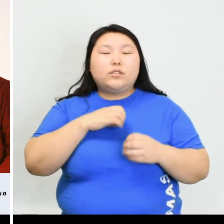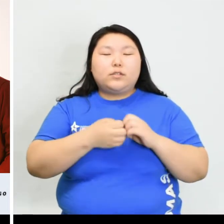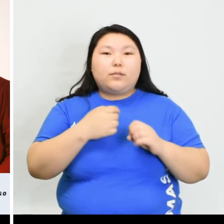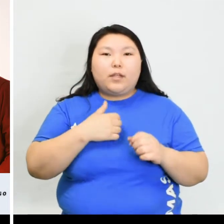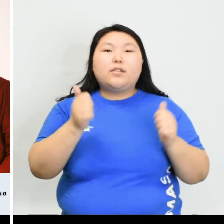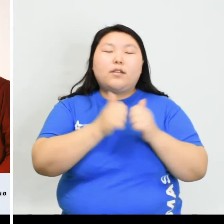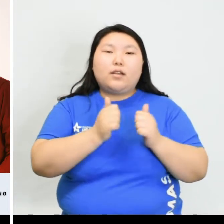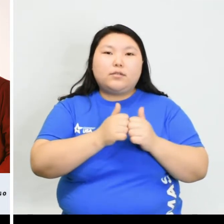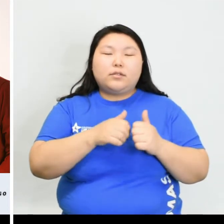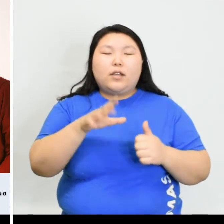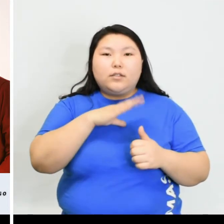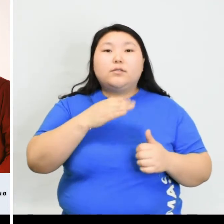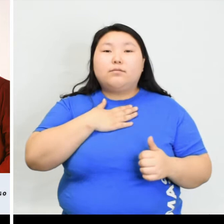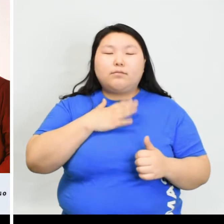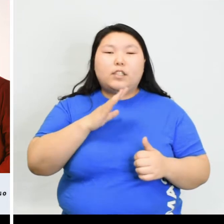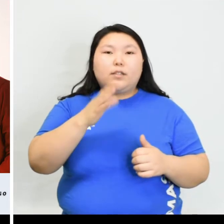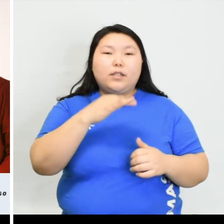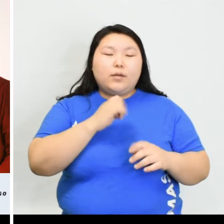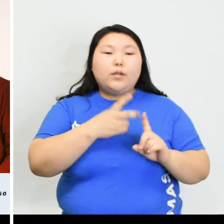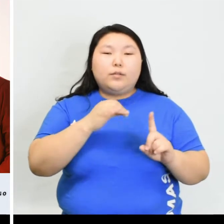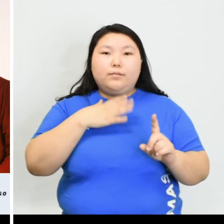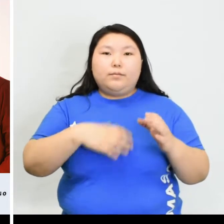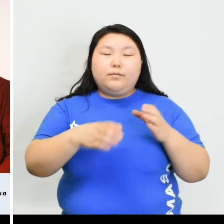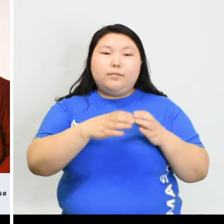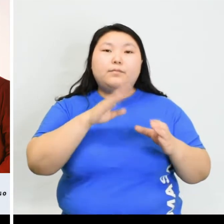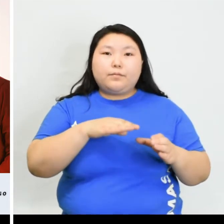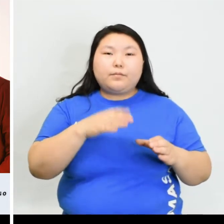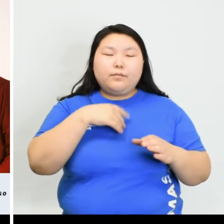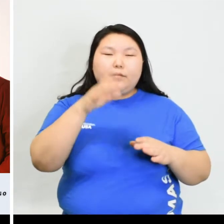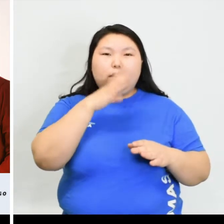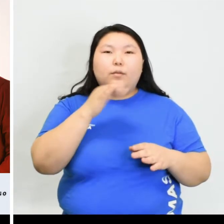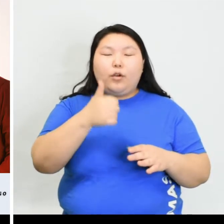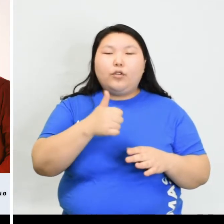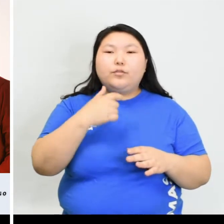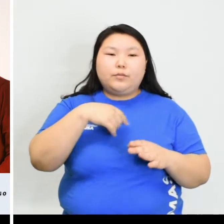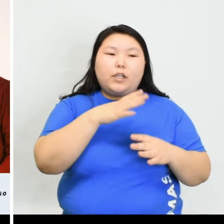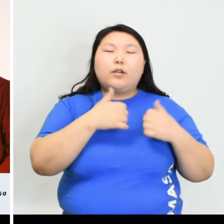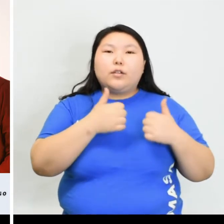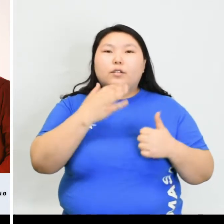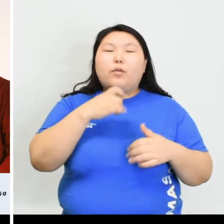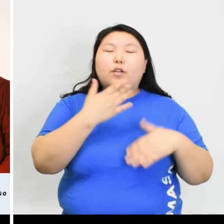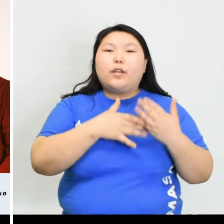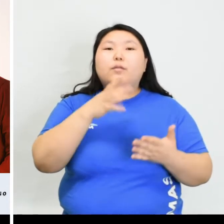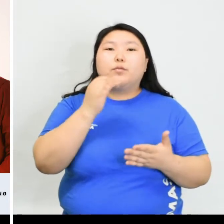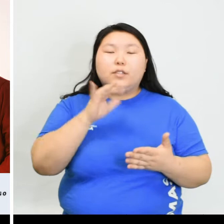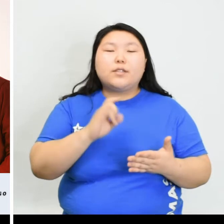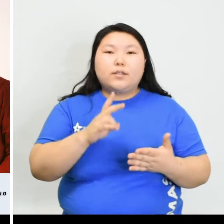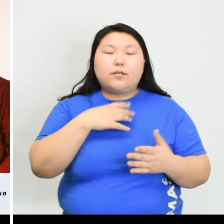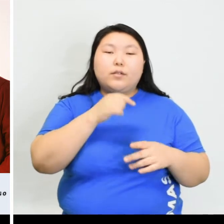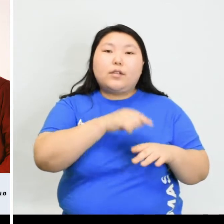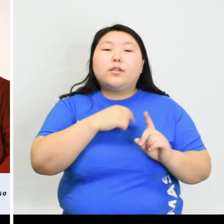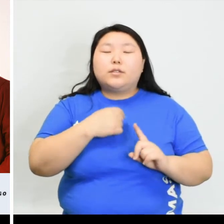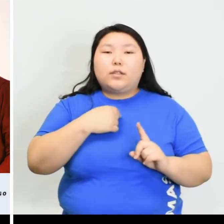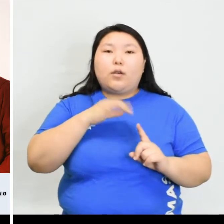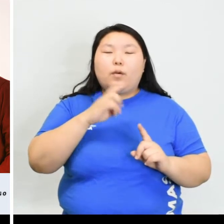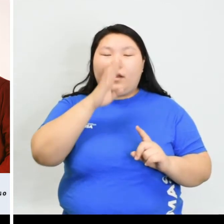найз шүү дээ. Найз нэртэй teamwork гэж бодож манай багийнхан гэж айгүй олон teamwork-ийн юу явж исэн. Тэгэл тэр нь одоо